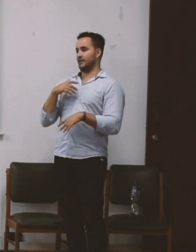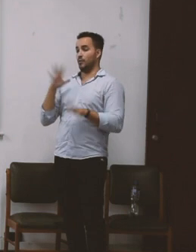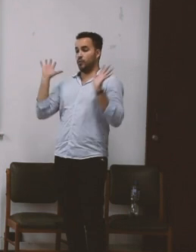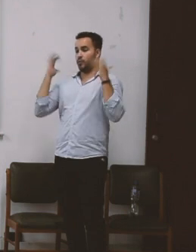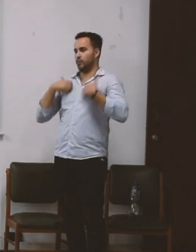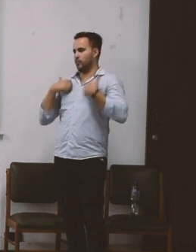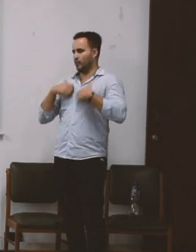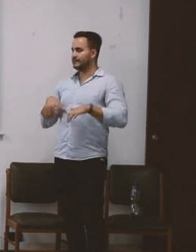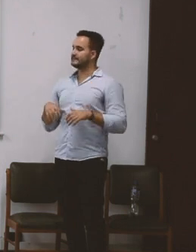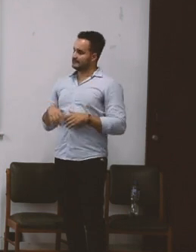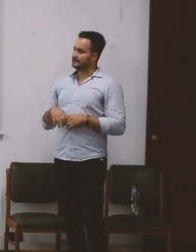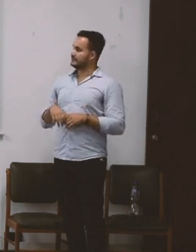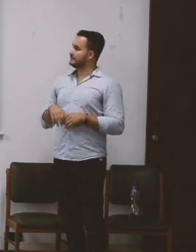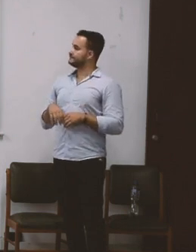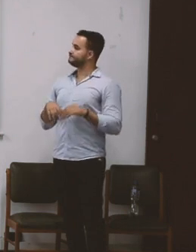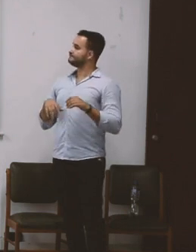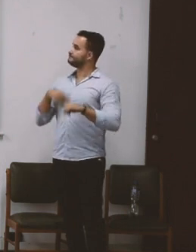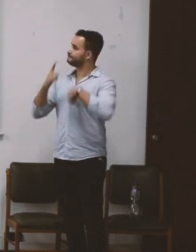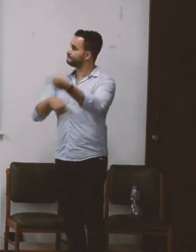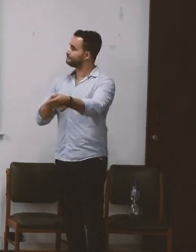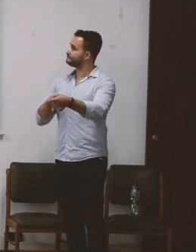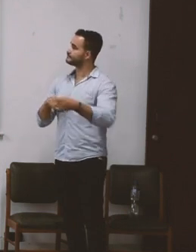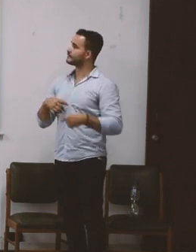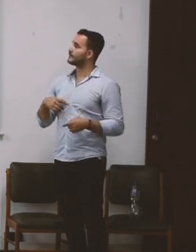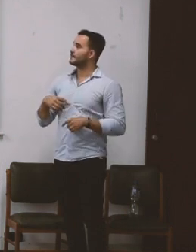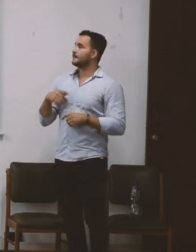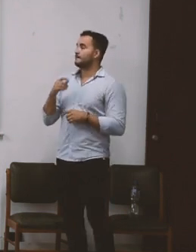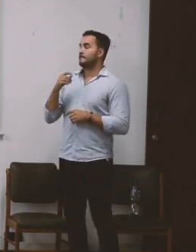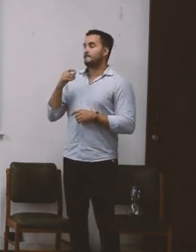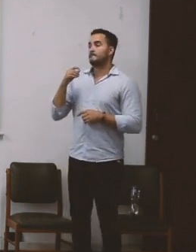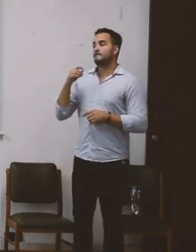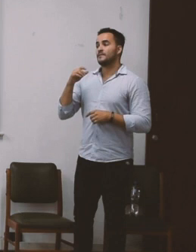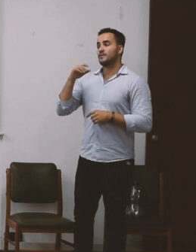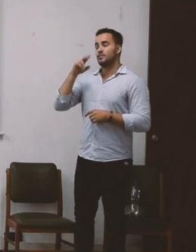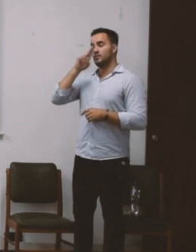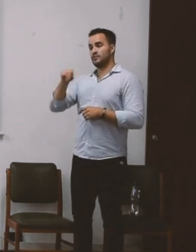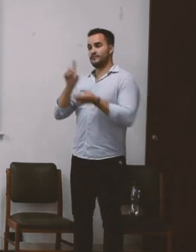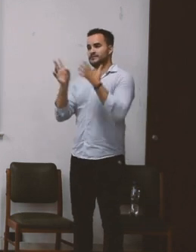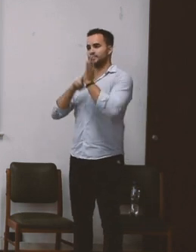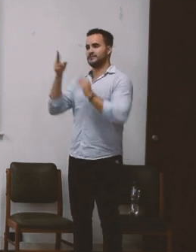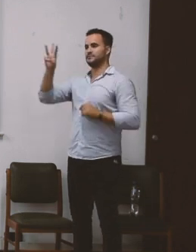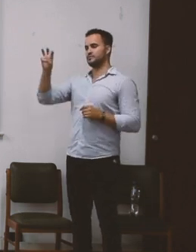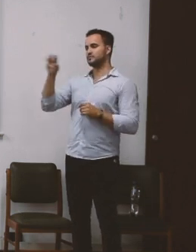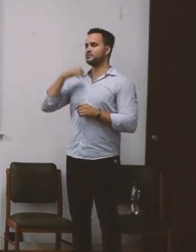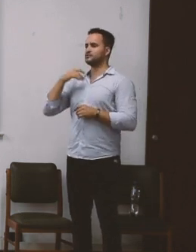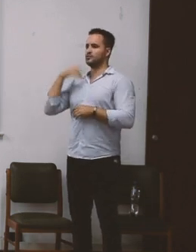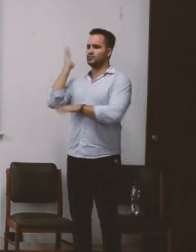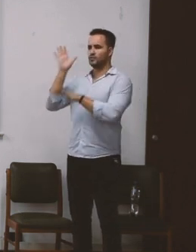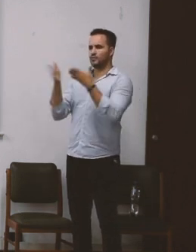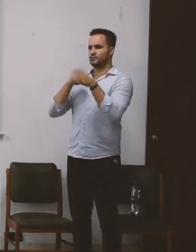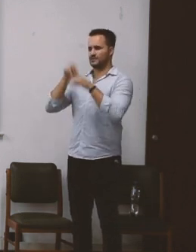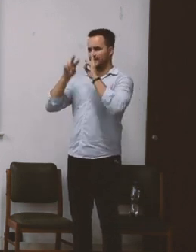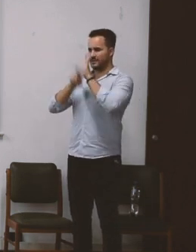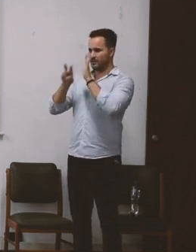Gracias a la invitación de la colectiva, la siguiente, Queerpoéticas, en junio de 2018 impartí un curso sobre teoría CRIP y